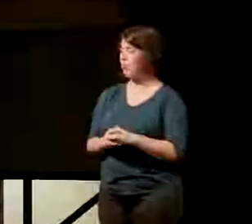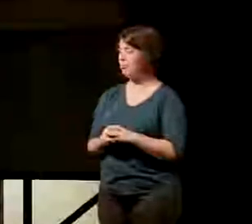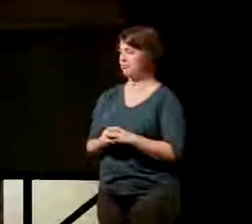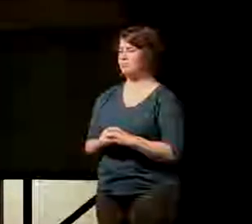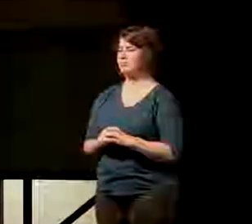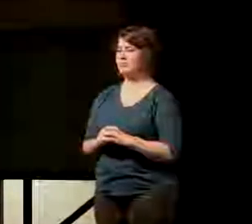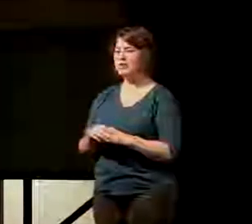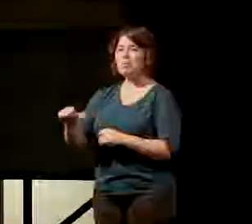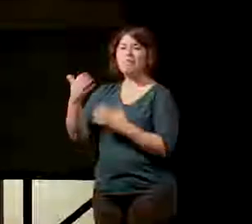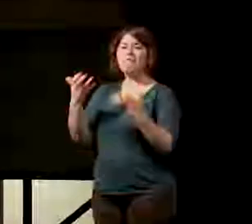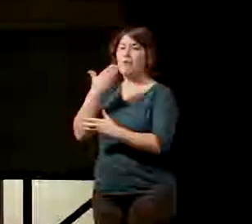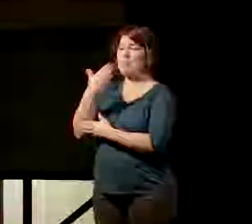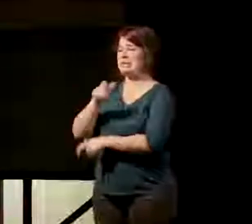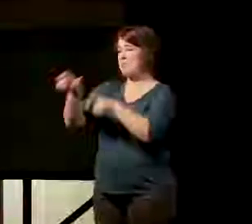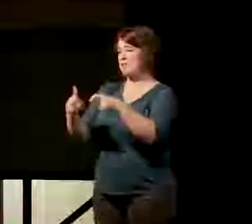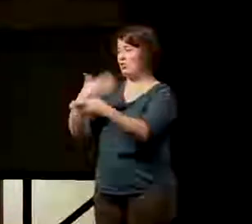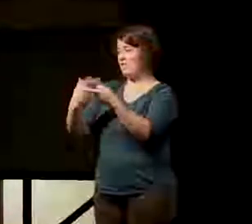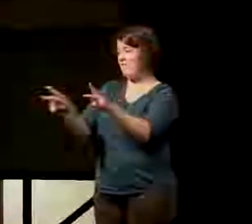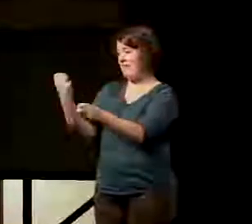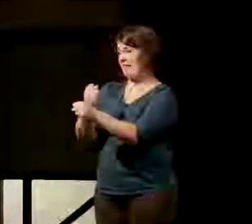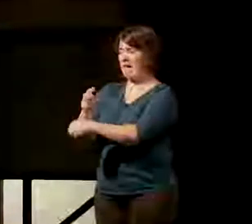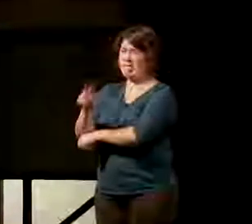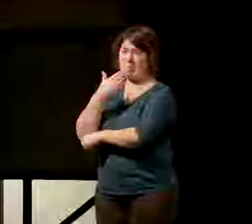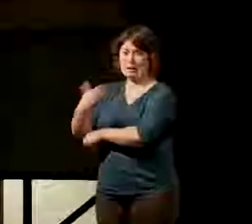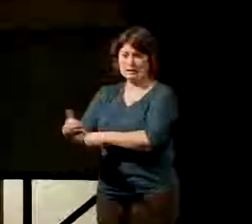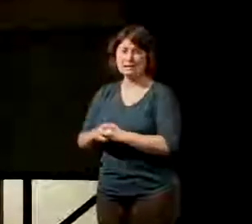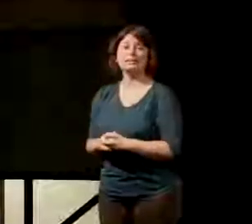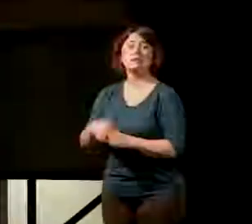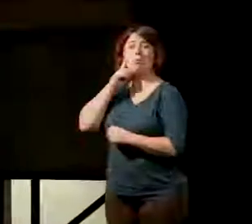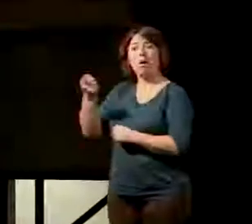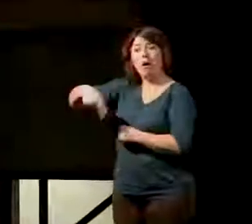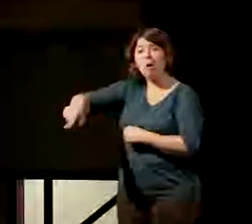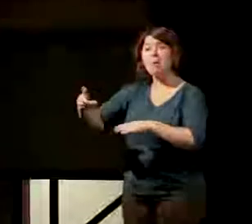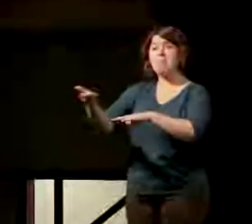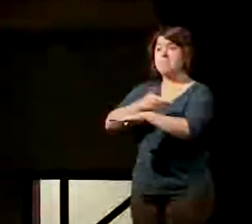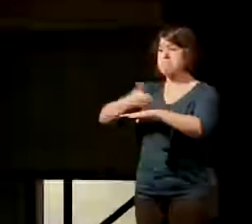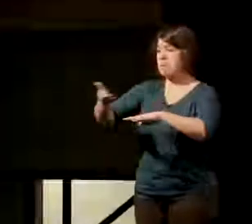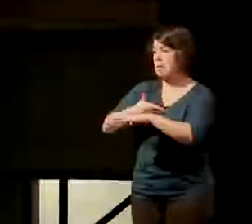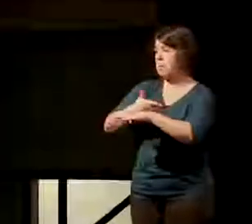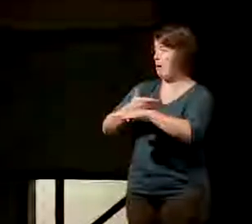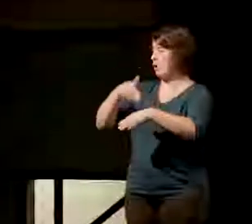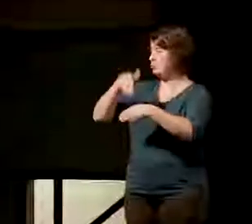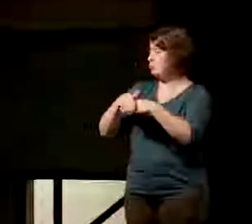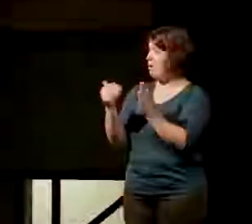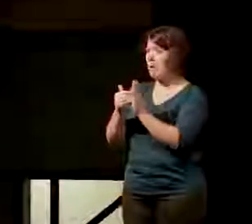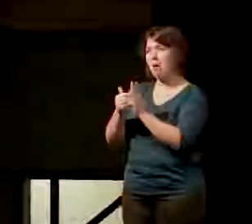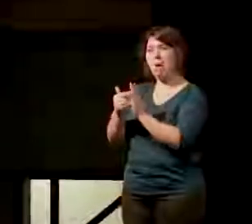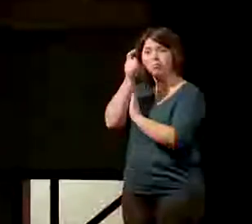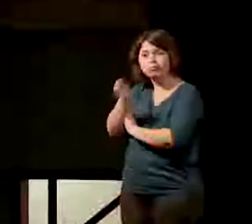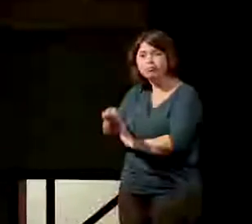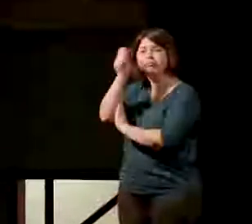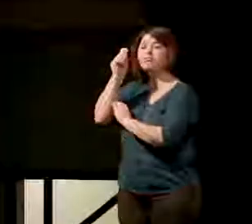lieu, à remercier le personnel communal, vraiment, d'avoir préparé de haute main cette cérémonie une nouvelle fois. Donc